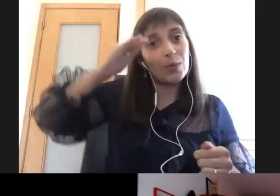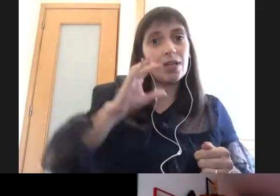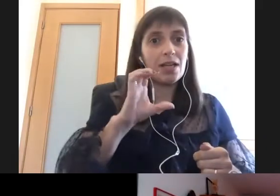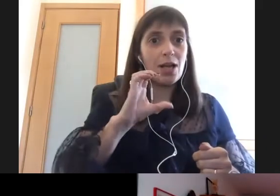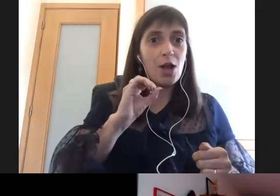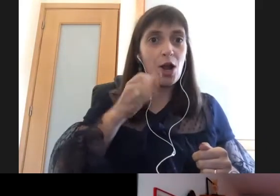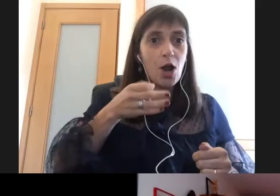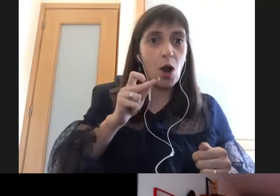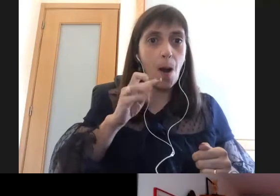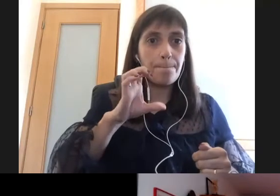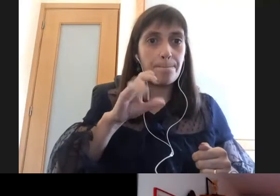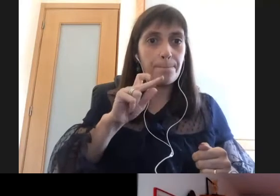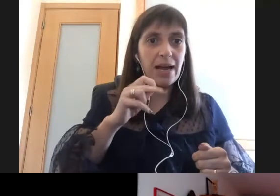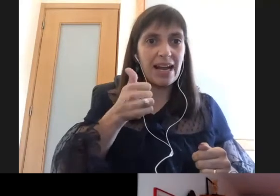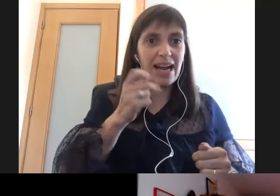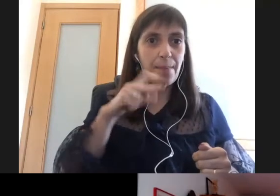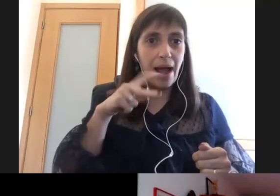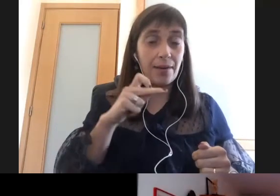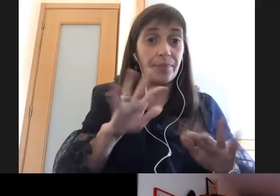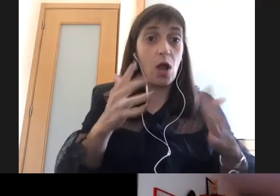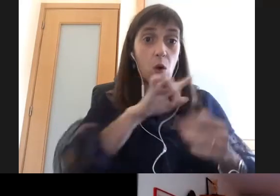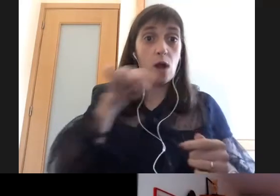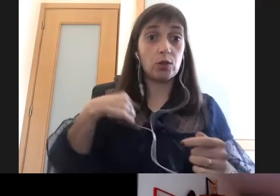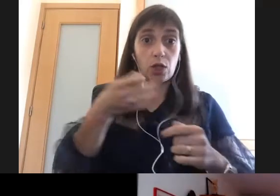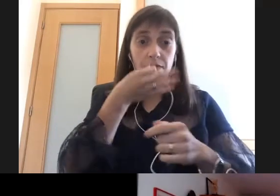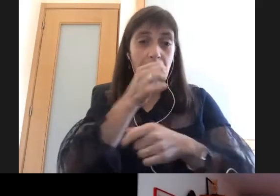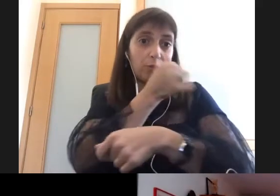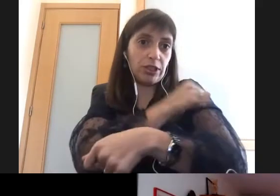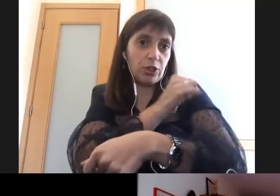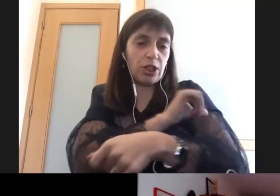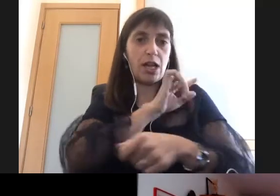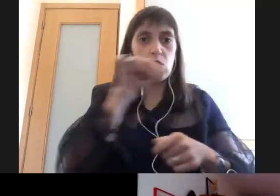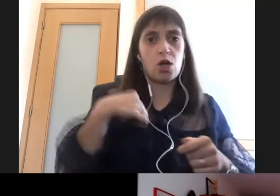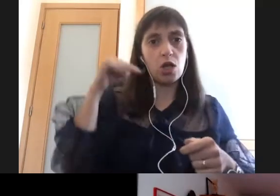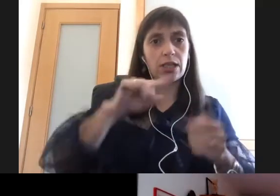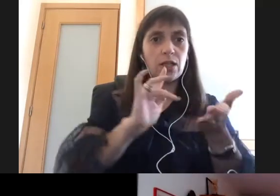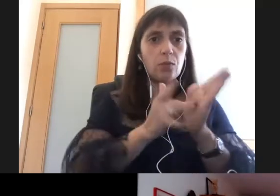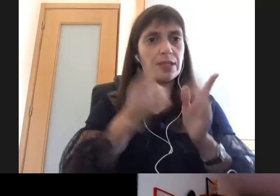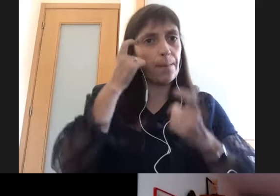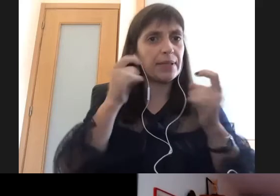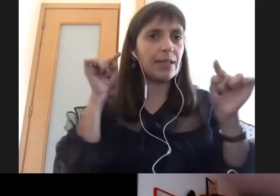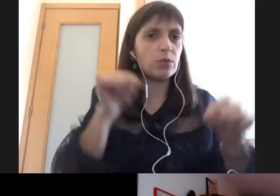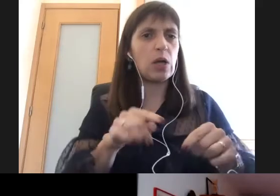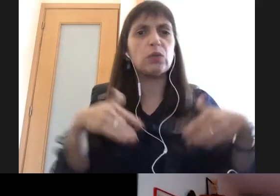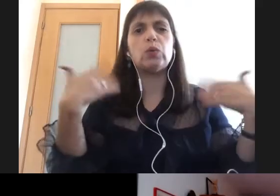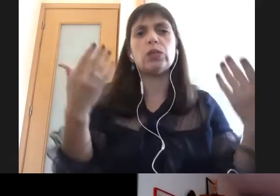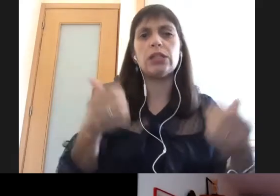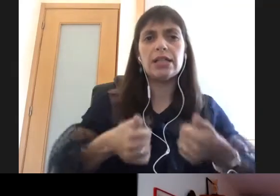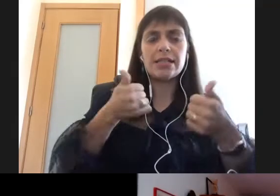Quando a gente fala do Rio de Janeiro, em geral, aqui no Brasil, pensamos numa cidade meio malandra, meio